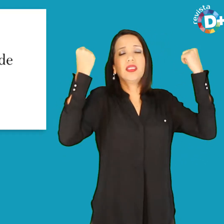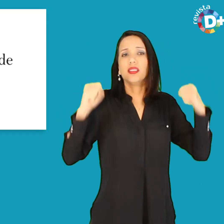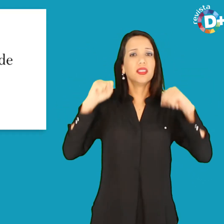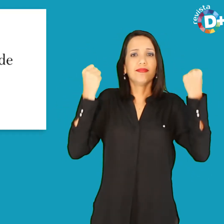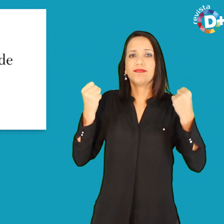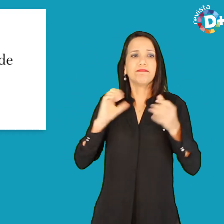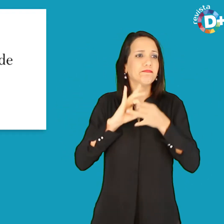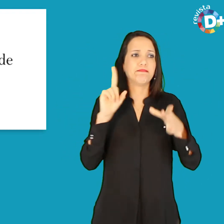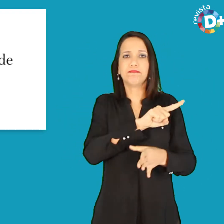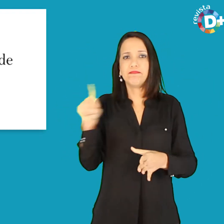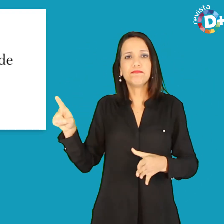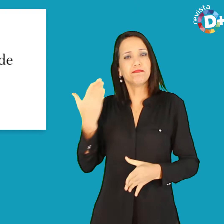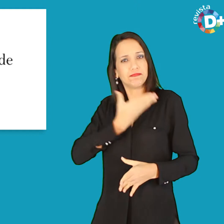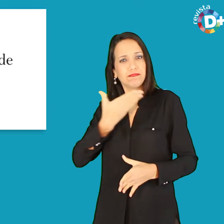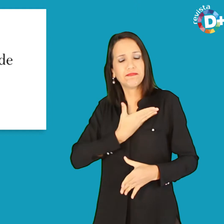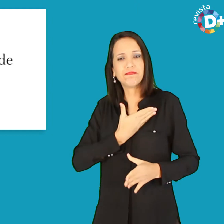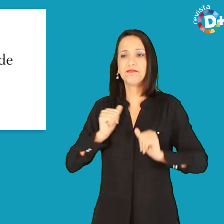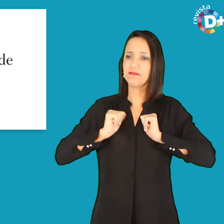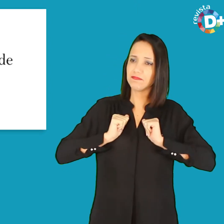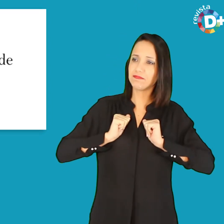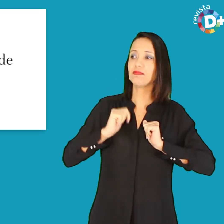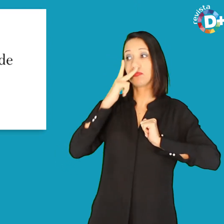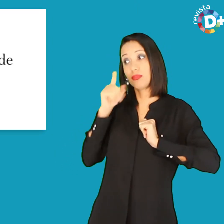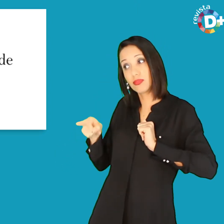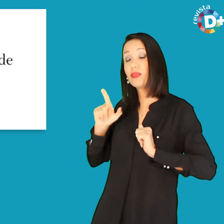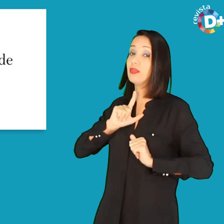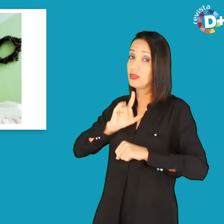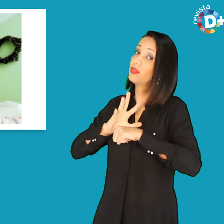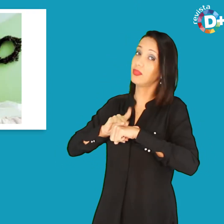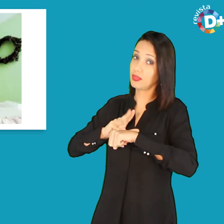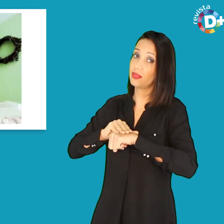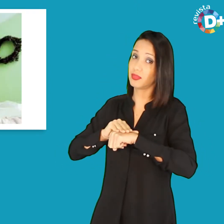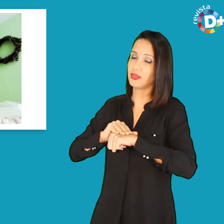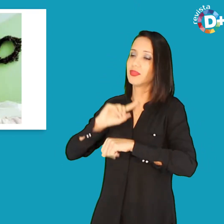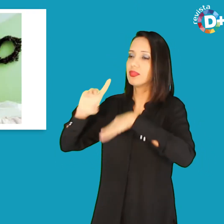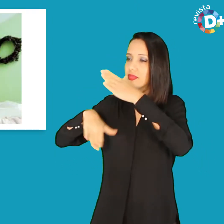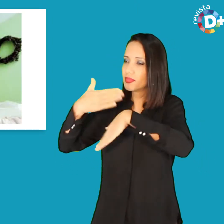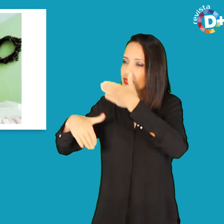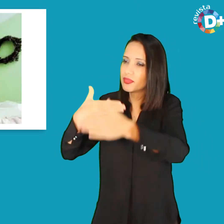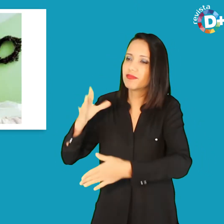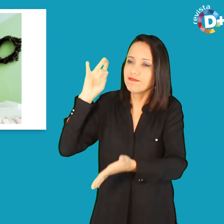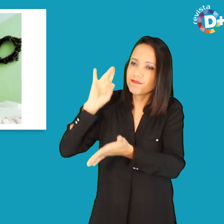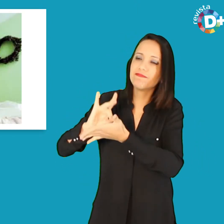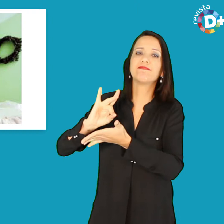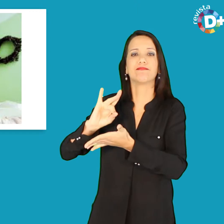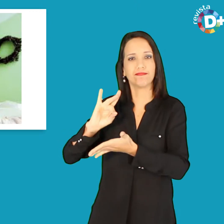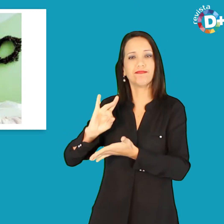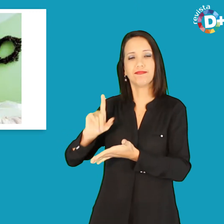deixava os demais quietos e que achava que ele tinha o transtorno. Diagnóstico que logo se confirmaria. Danilo passou então a